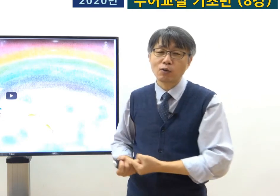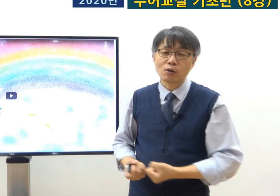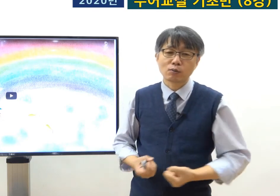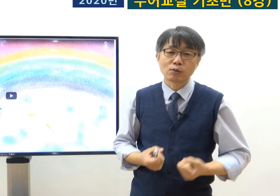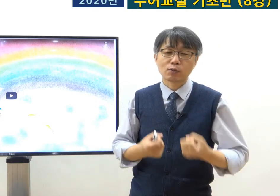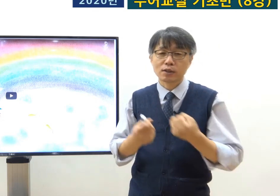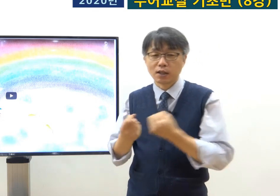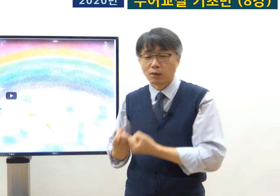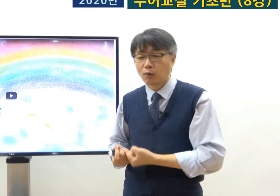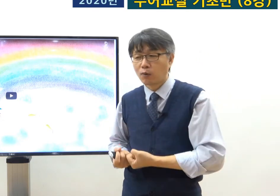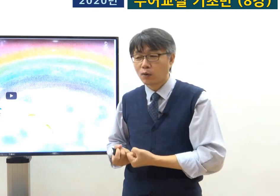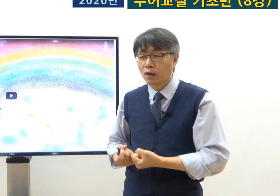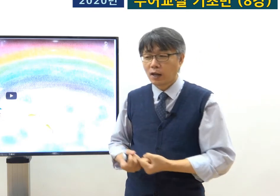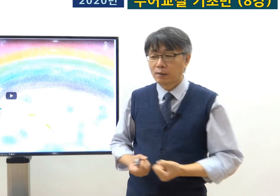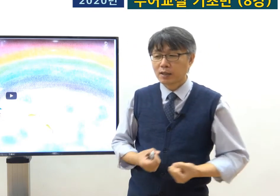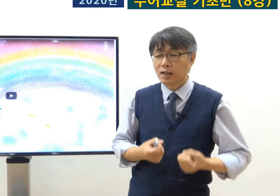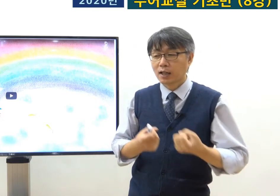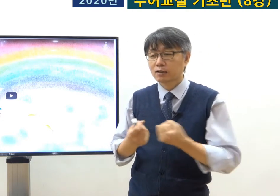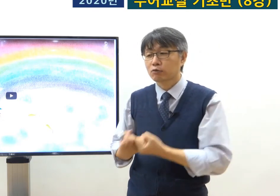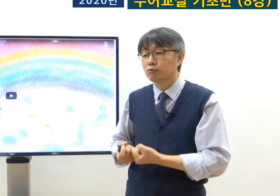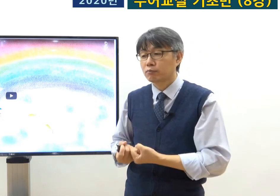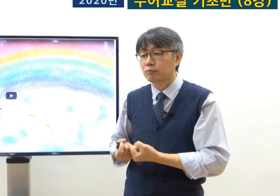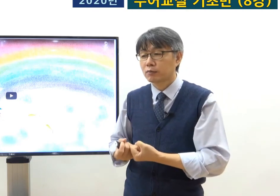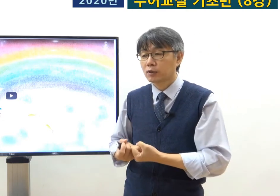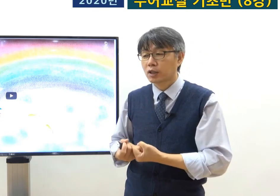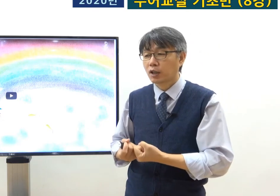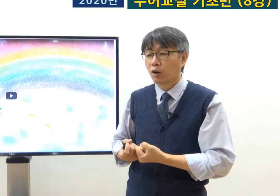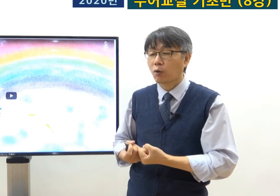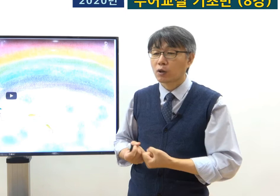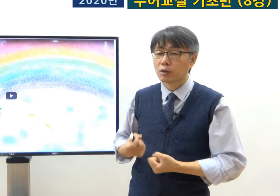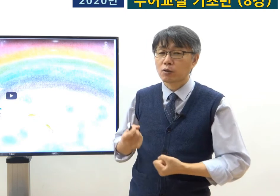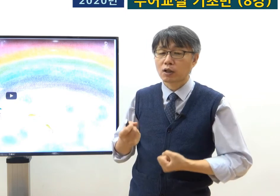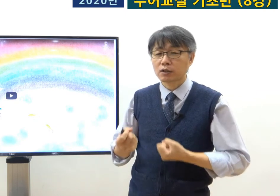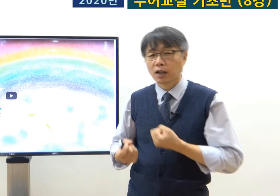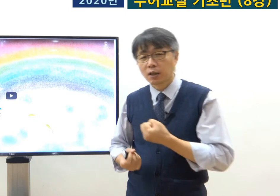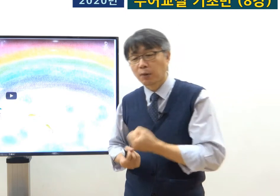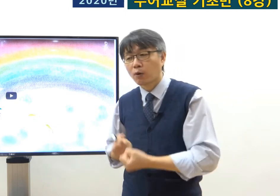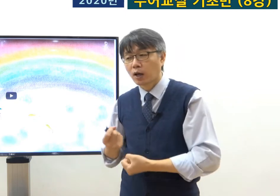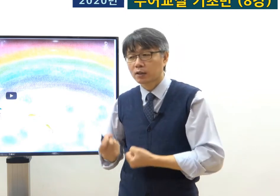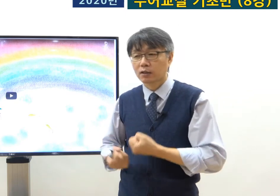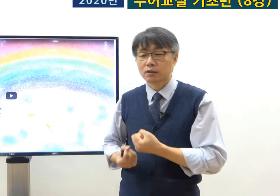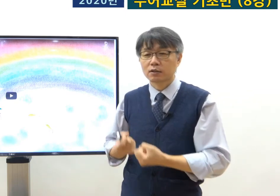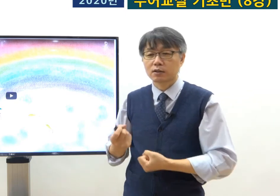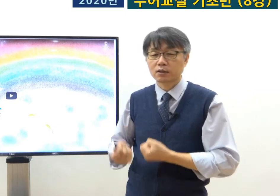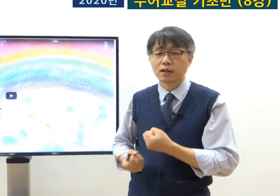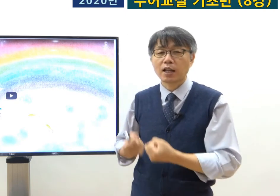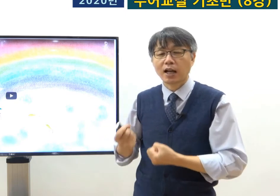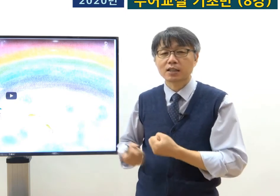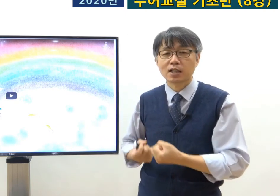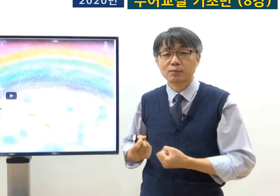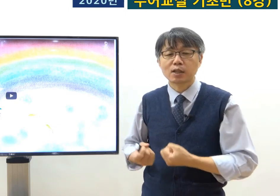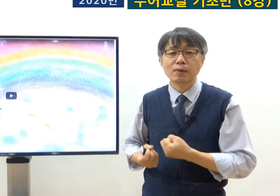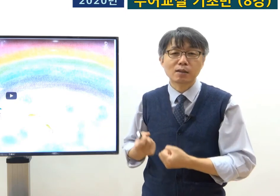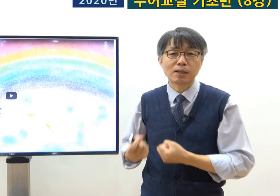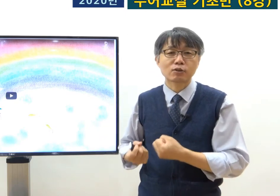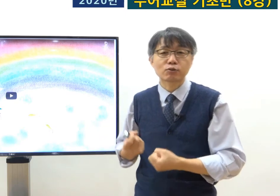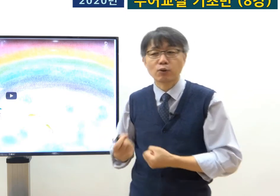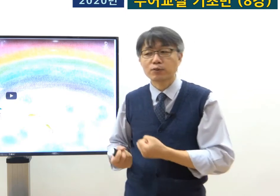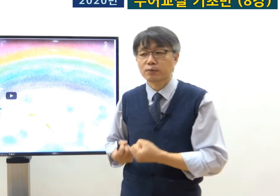우리 농인들하고 함께 살아가는 꿈, 그리고 그것들을 함께 배워가는 것들을 해나가지 않으면 희망을 만들 수 없습니다.